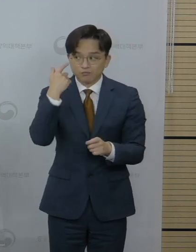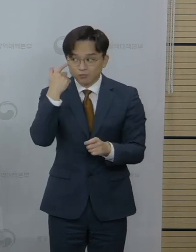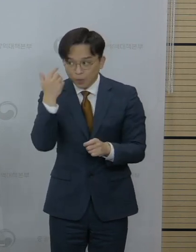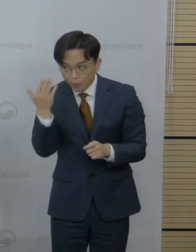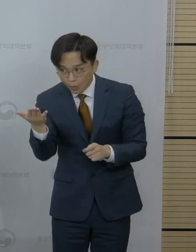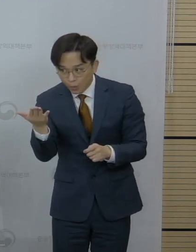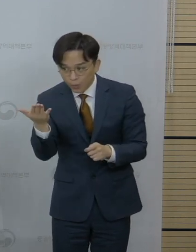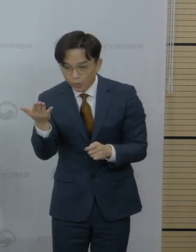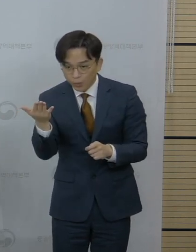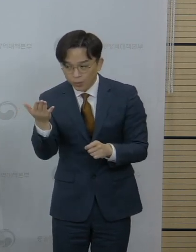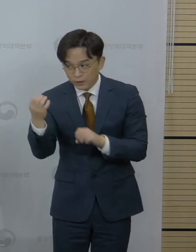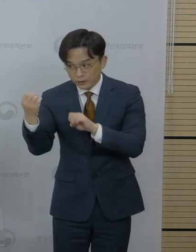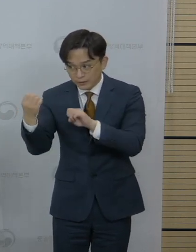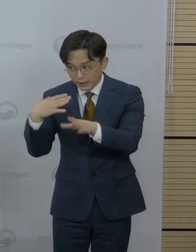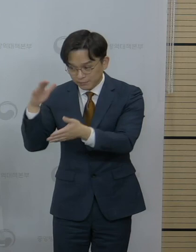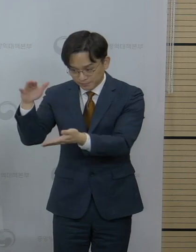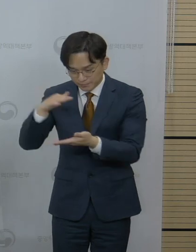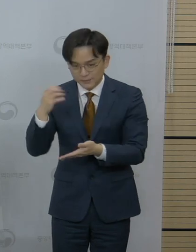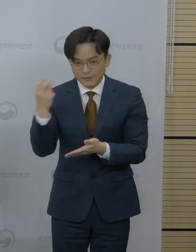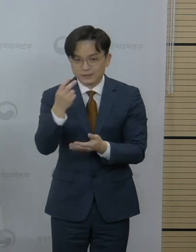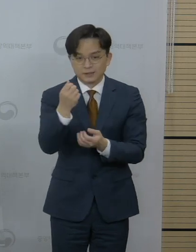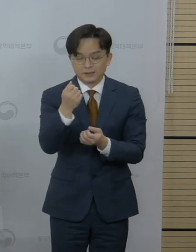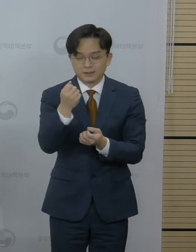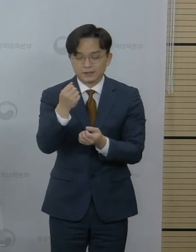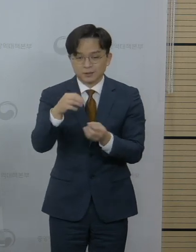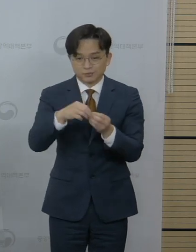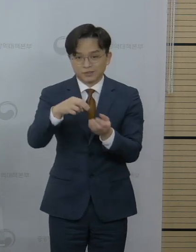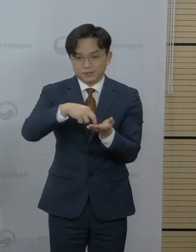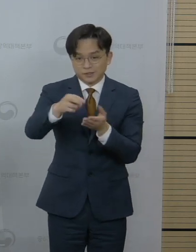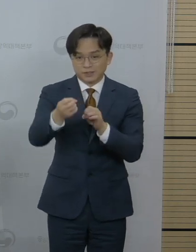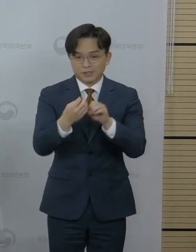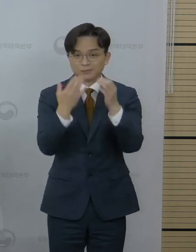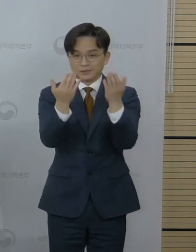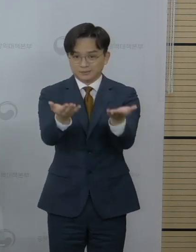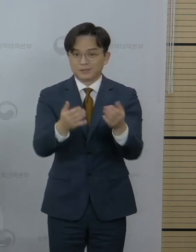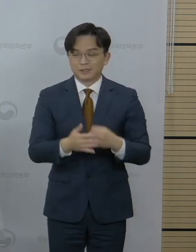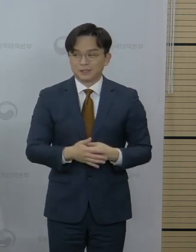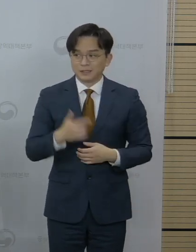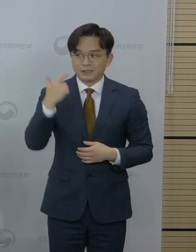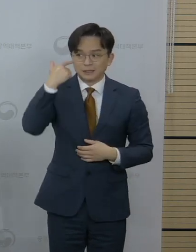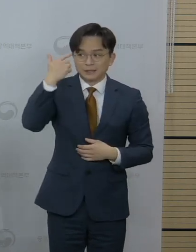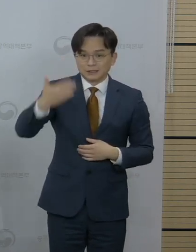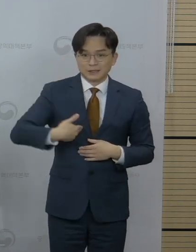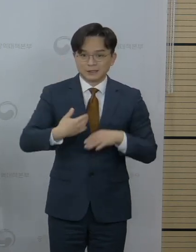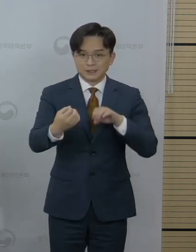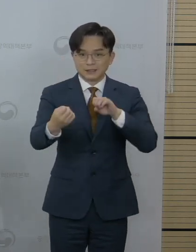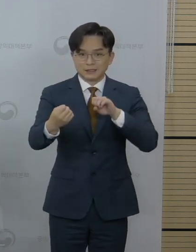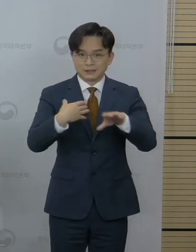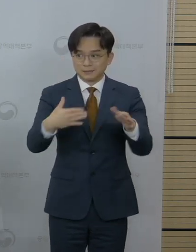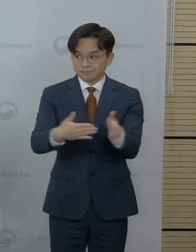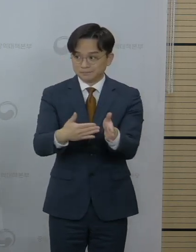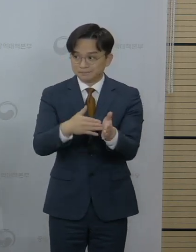별도로 기자님께 답변 드리겠습니다. 오늘 보내주신 질문은 여기까지 답변 드리겠습니다.